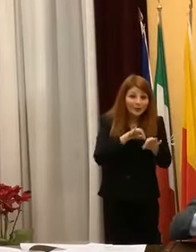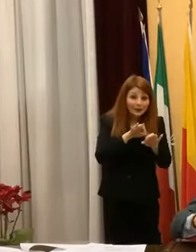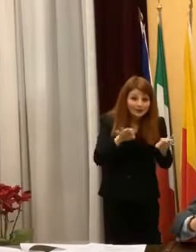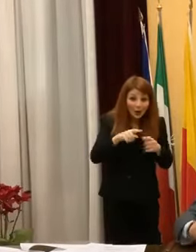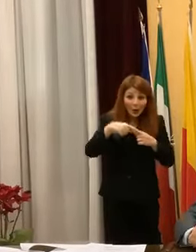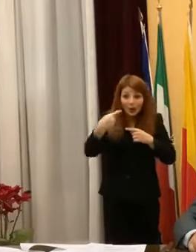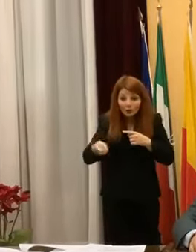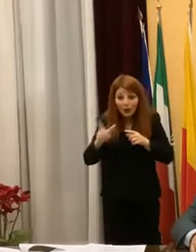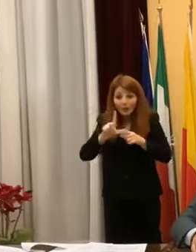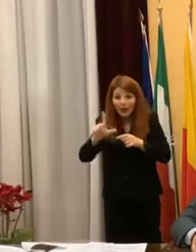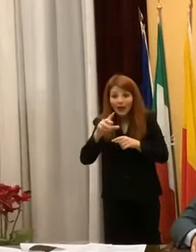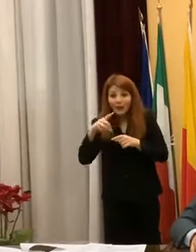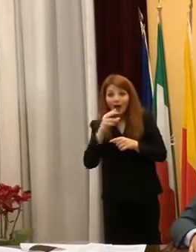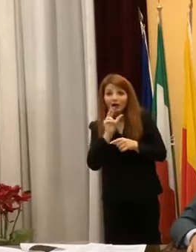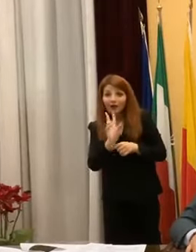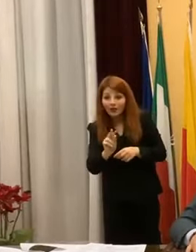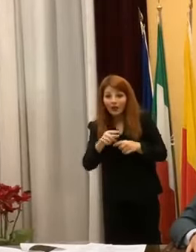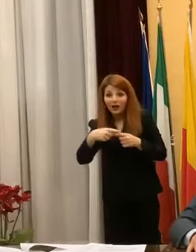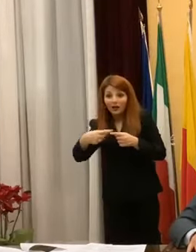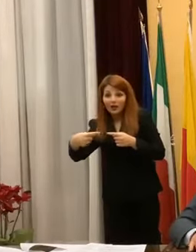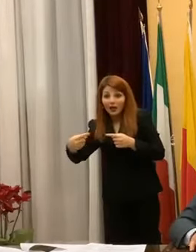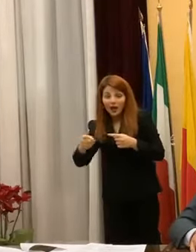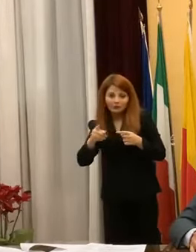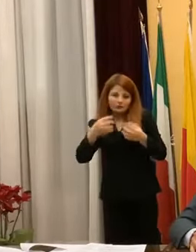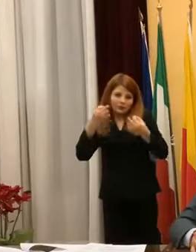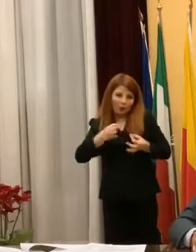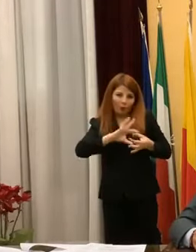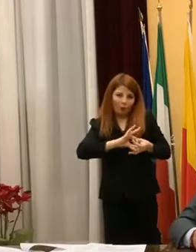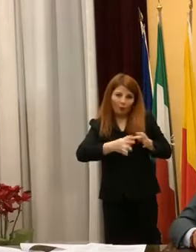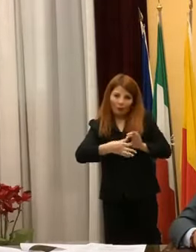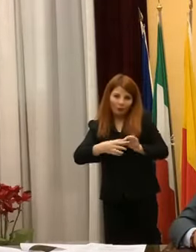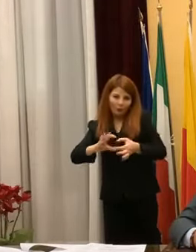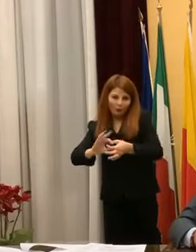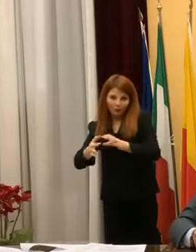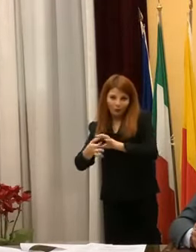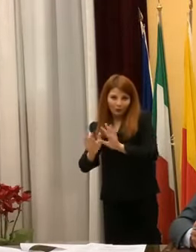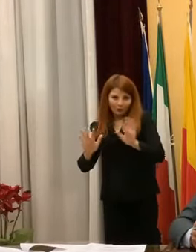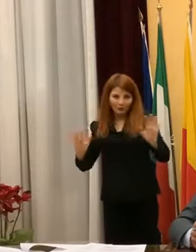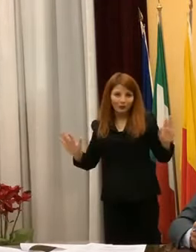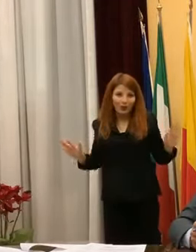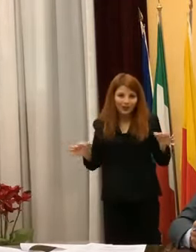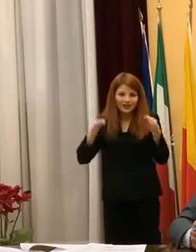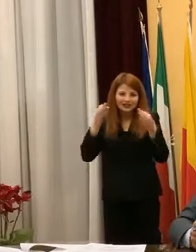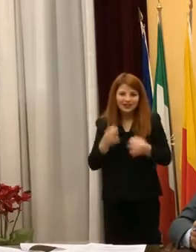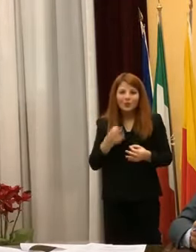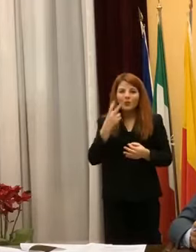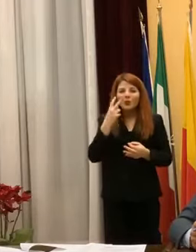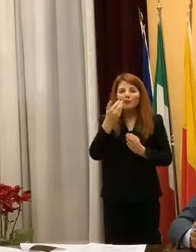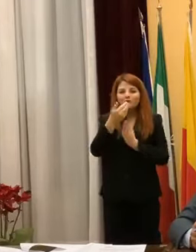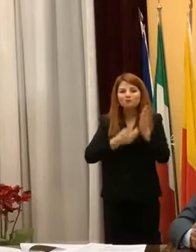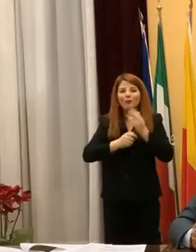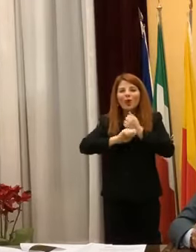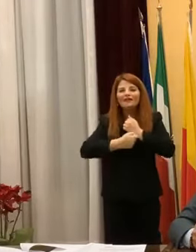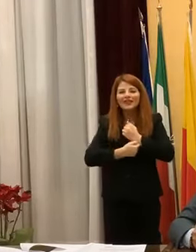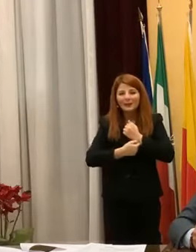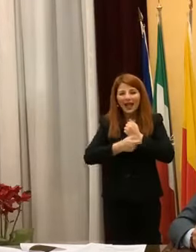certi provvedimenti non sono stati fatti prima per questo motivo. Ovviamente non regge questa